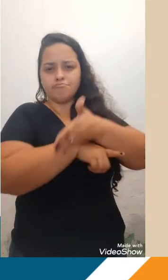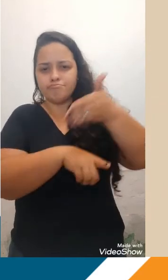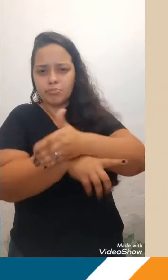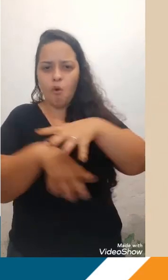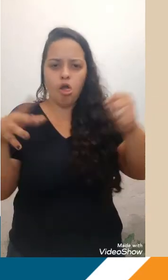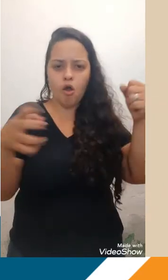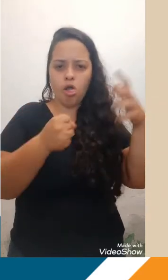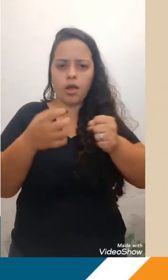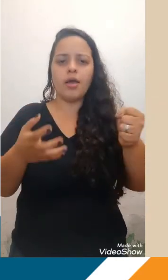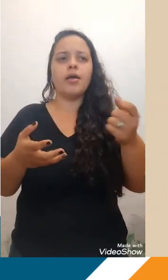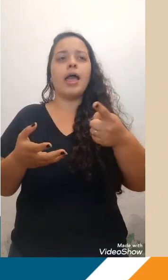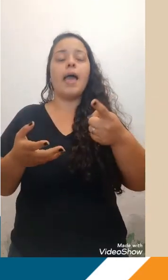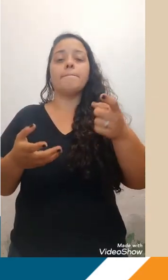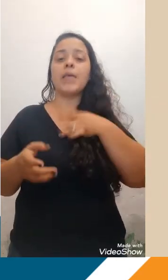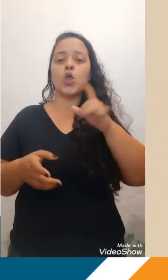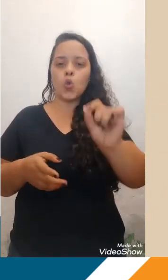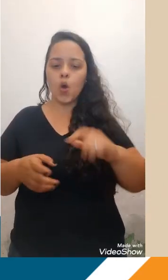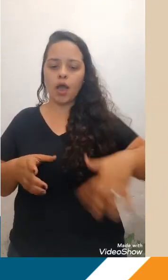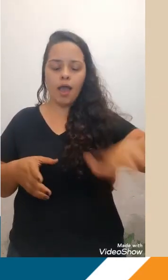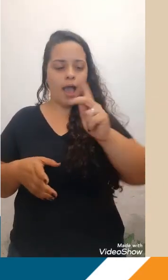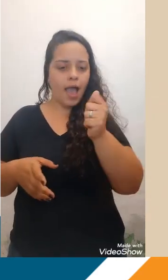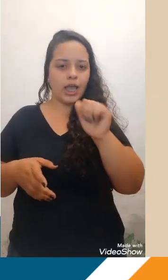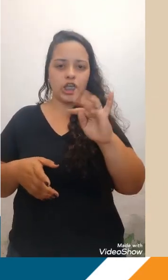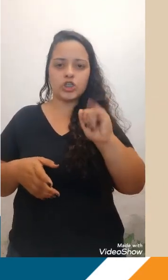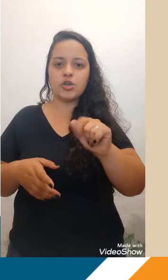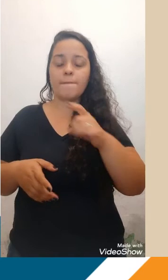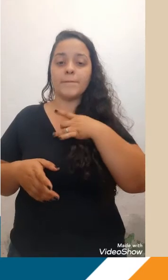escravocratas que temiam o símbolo do haitianismo pelo mundo,